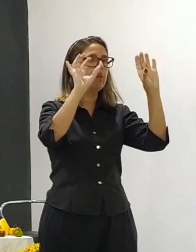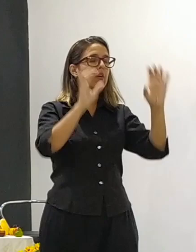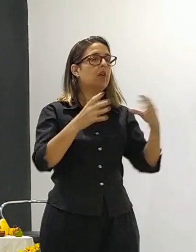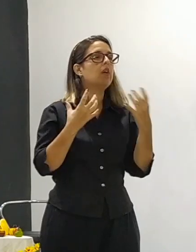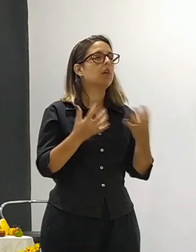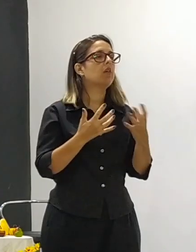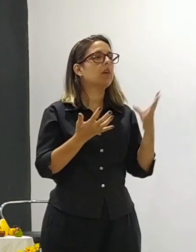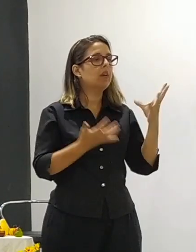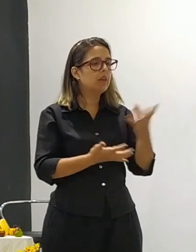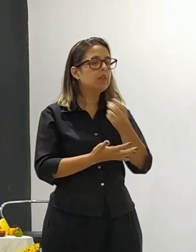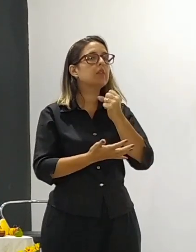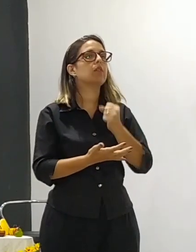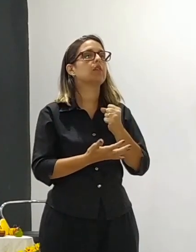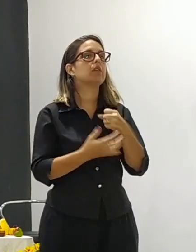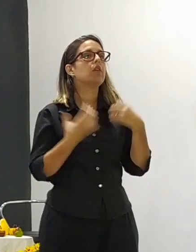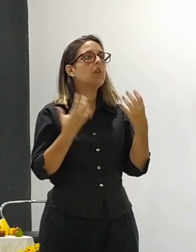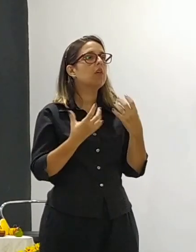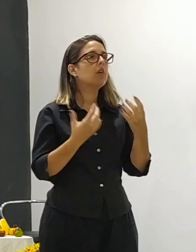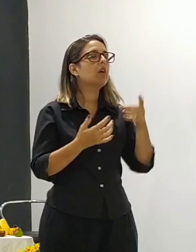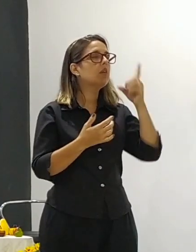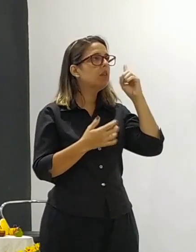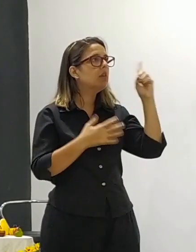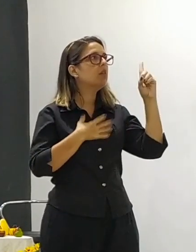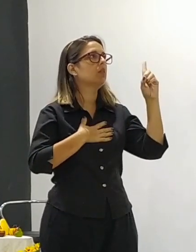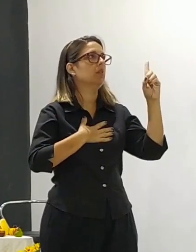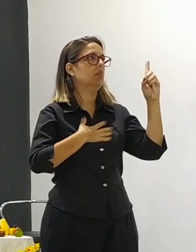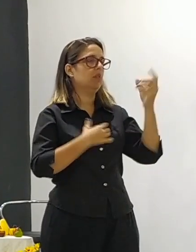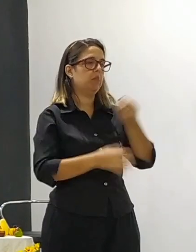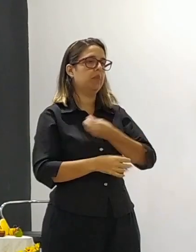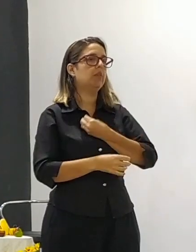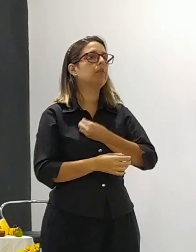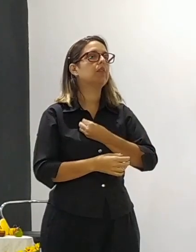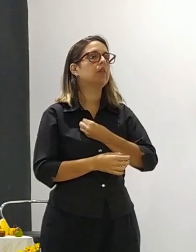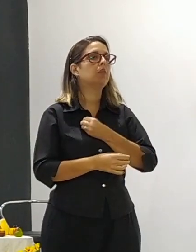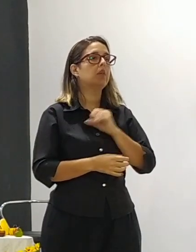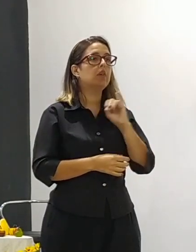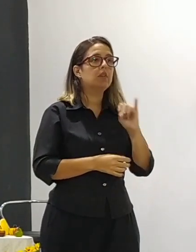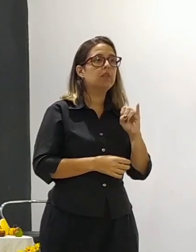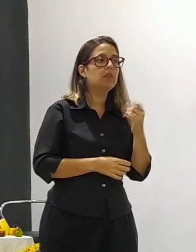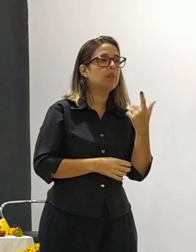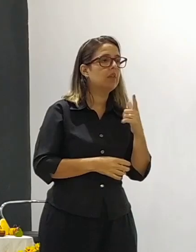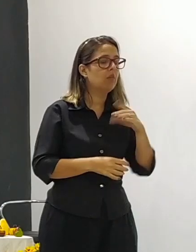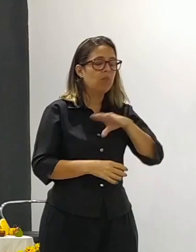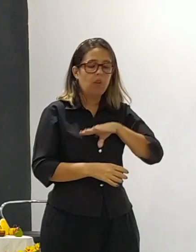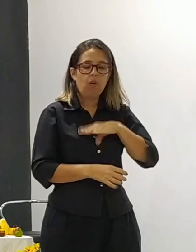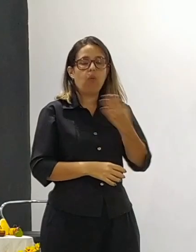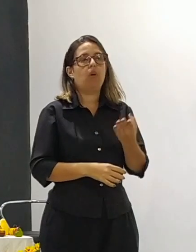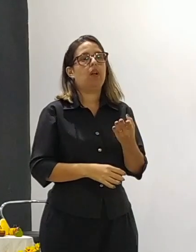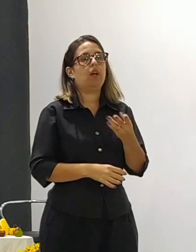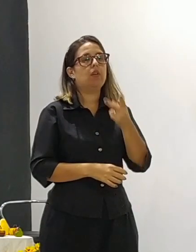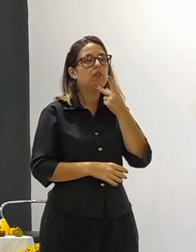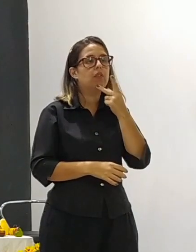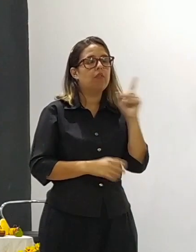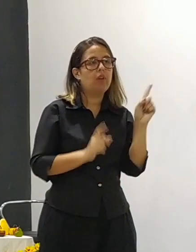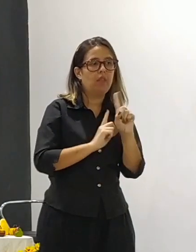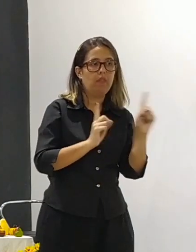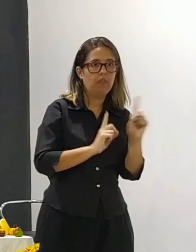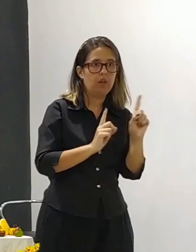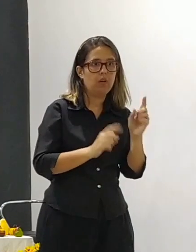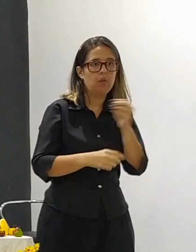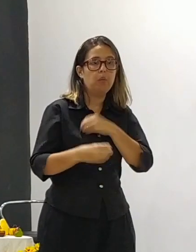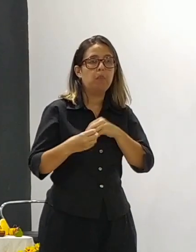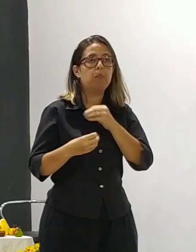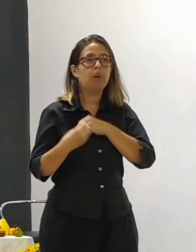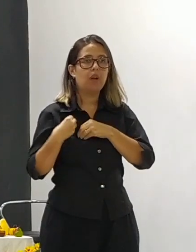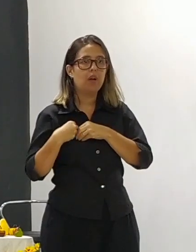quero a salvação. Eu quero Deus na minha vida. Amém? Mas se você não tem coragem de dizer não para o pecado, volta